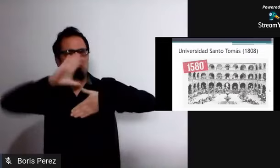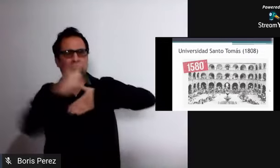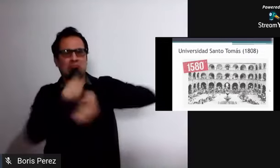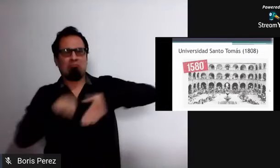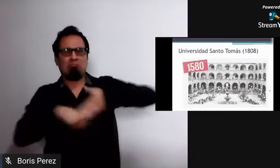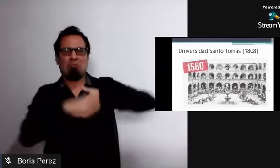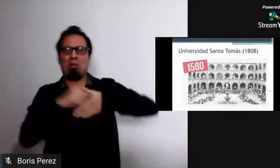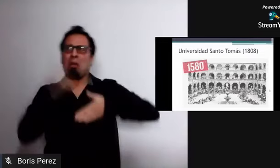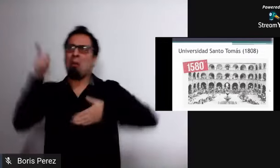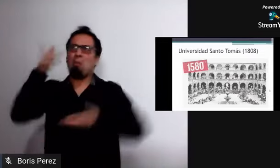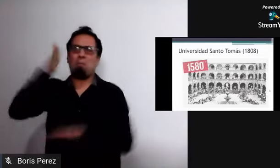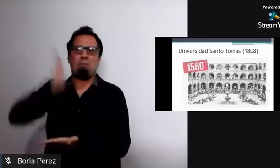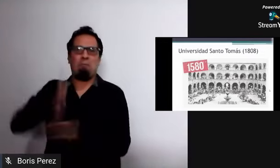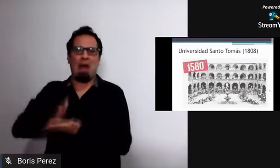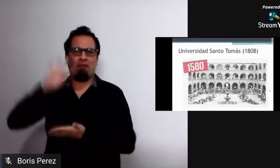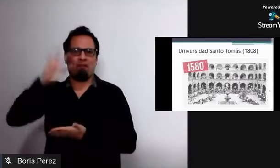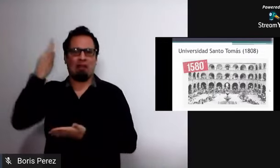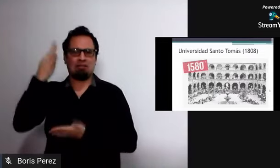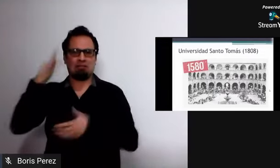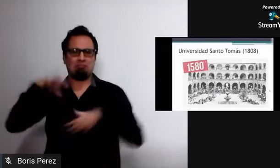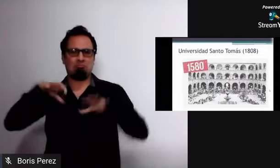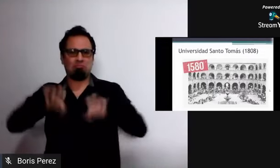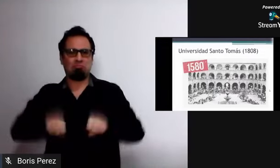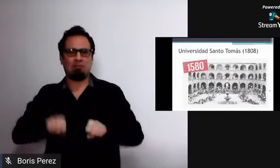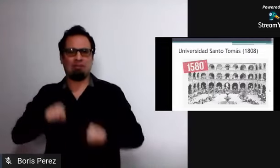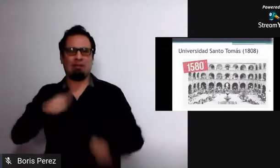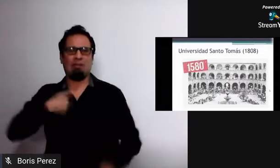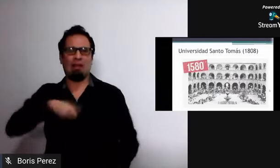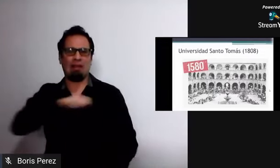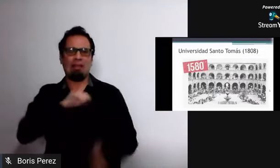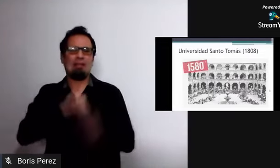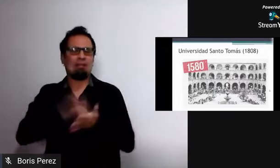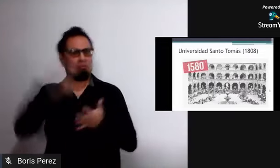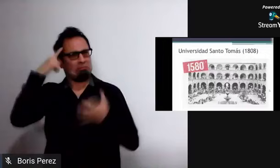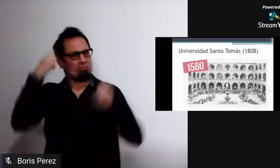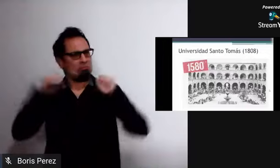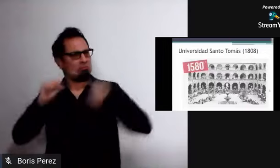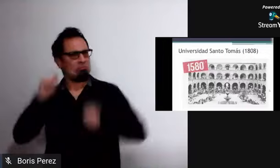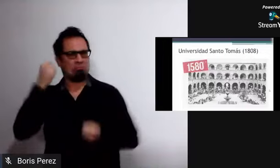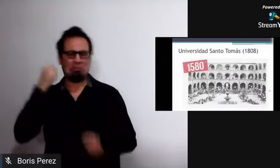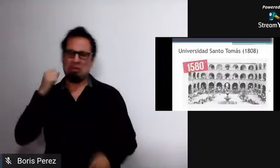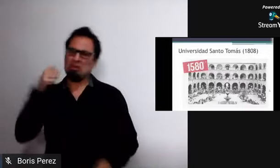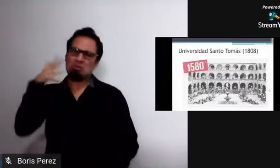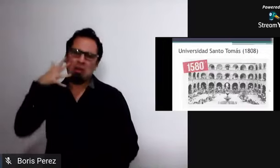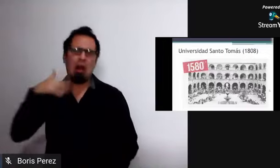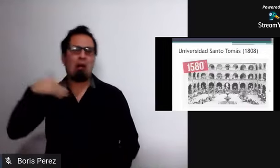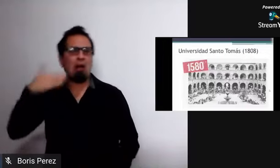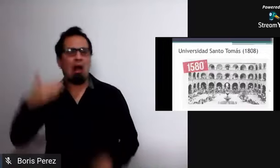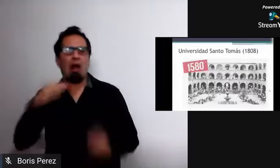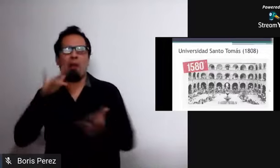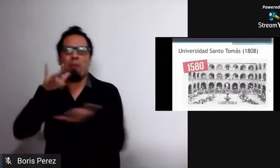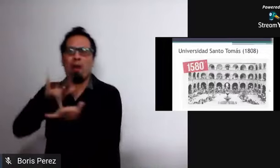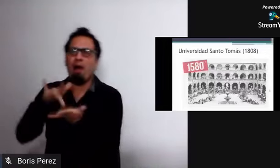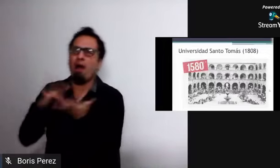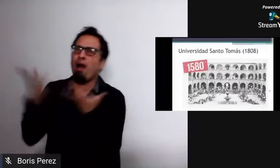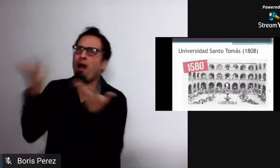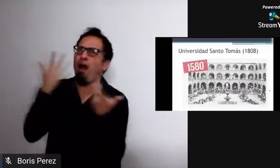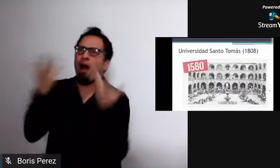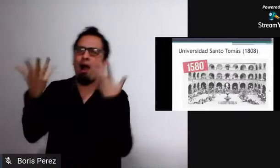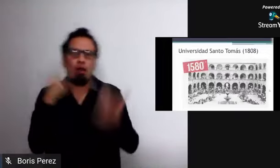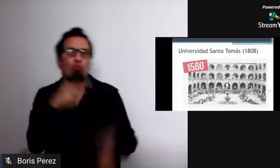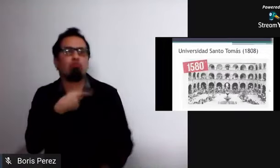estaban encargadas de gobernar los territorios acá en América, ya que allá en Europa estaban teniendo pues todas